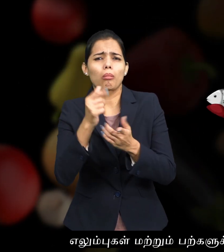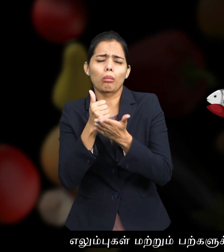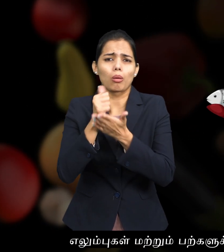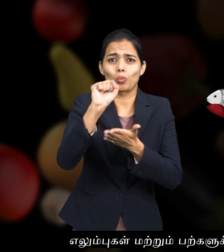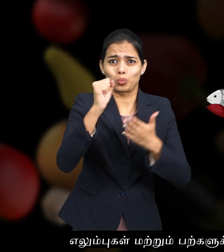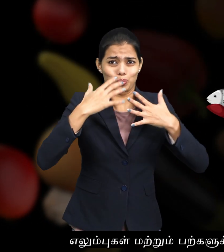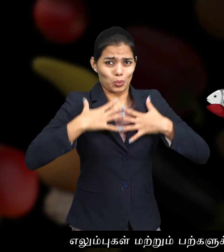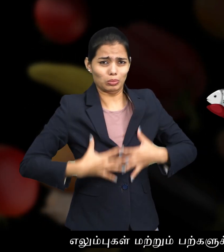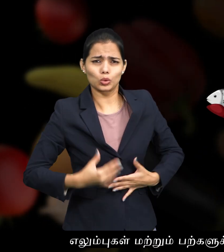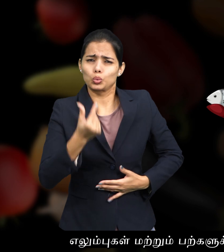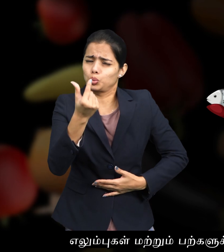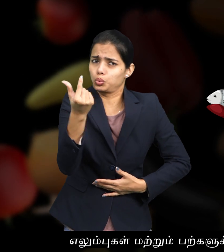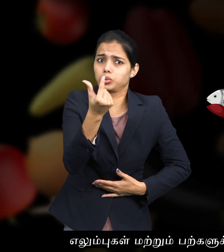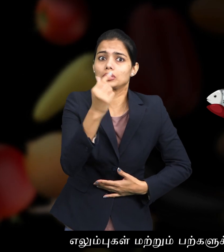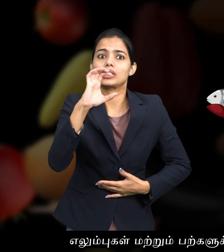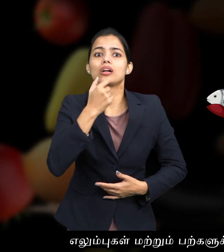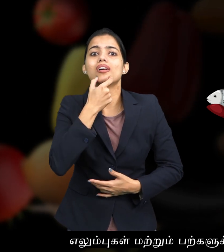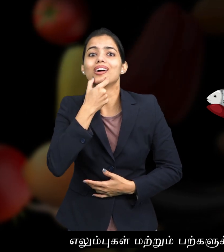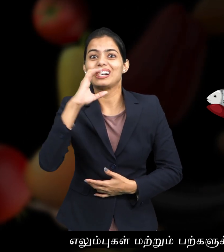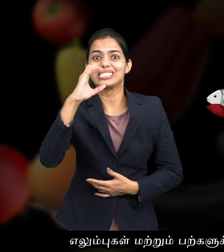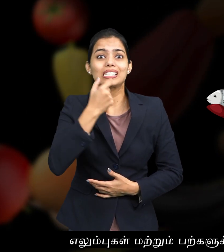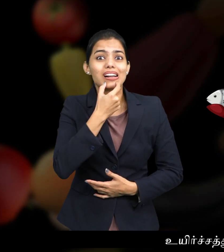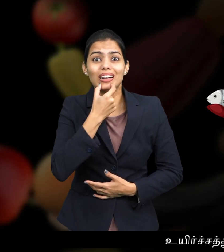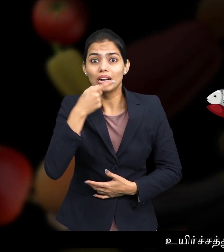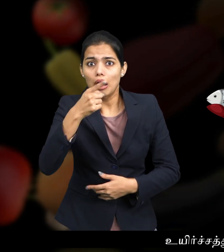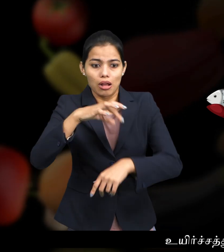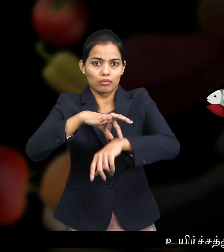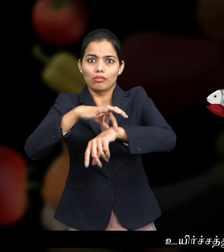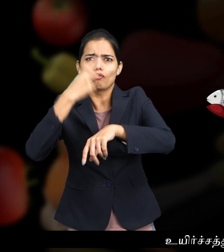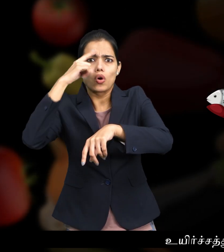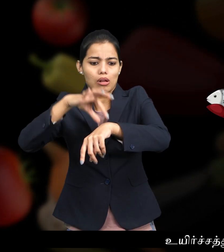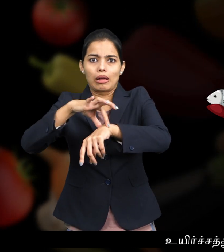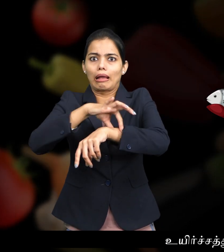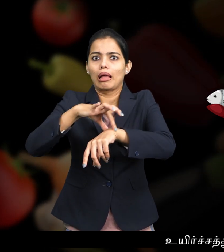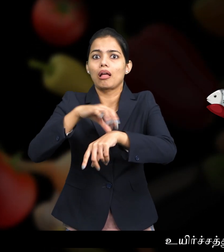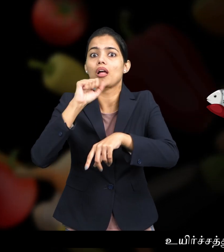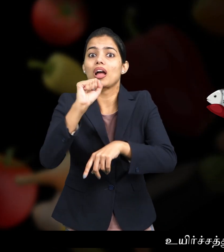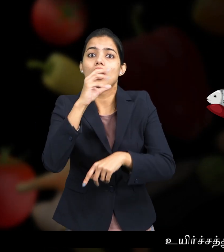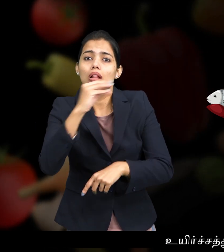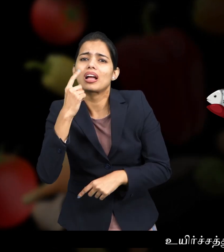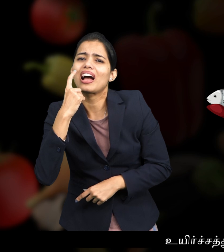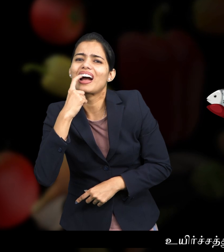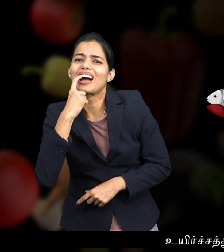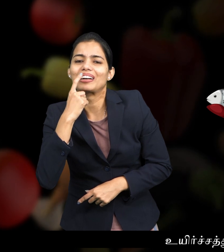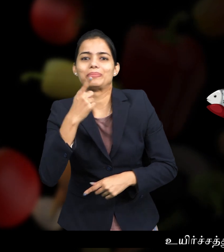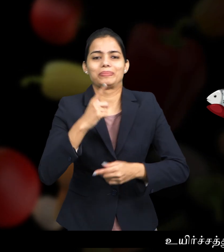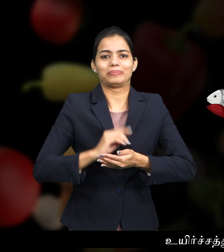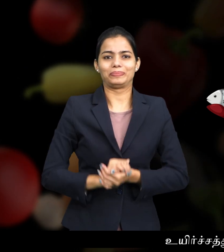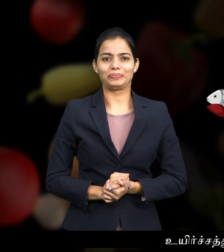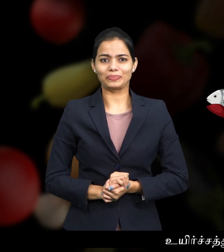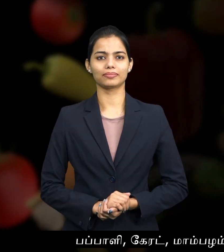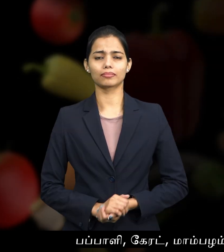எலும்புகள் மற்றும் பற்களுக்கு சுண்ணாம்பு சத்து பயன்படுத்த உயிர்ச்சத்து டி உதவுகிறது.